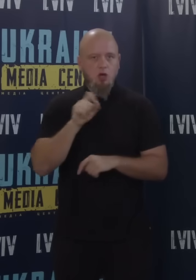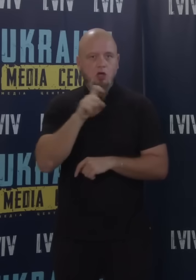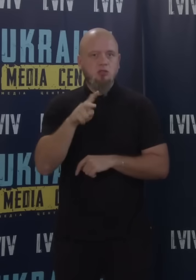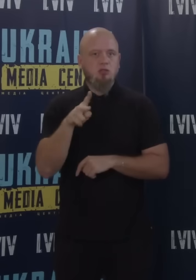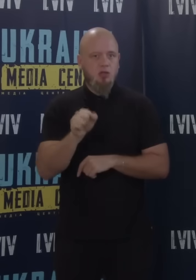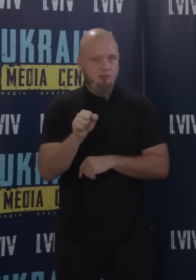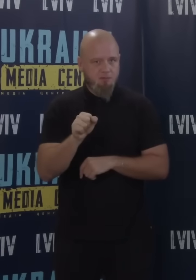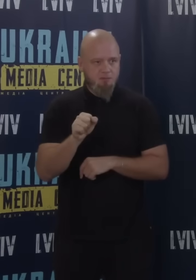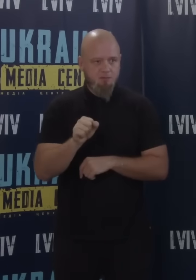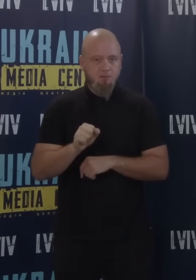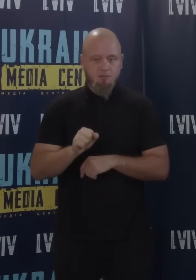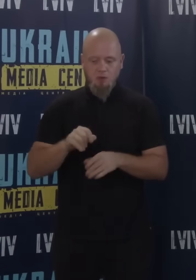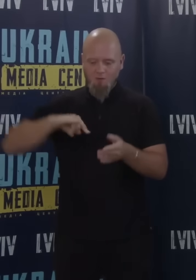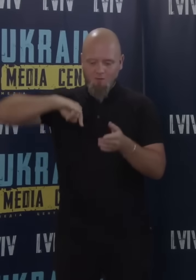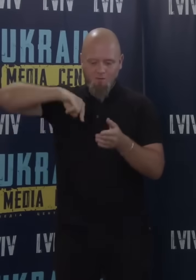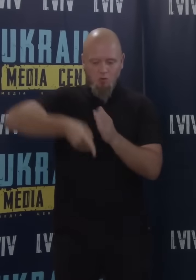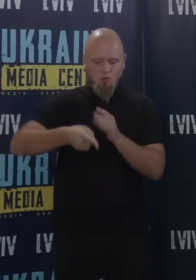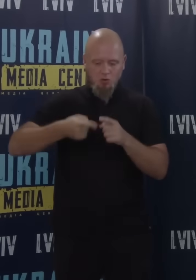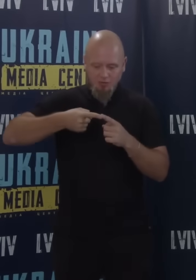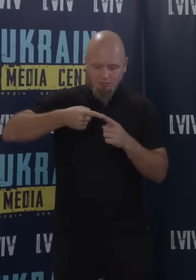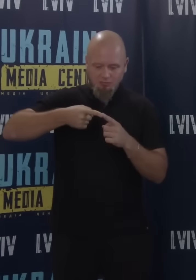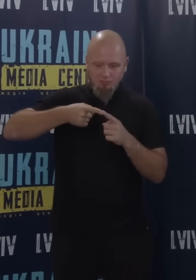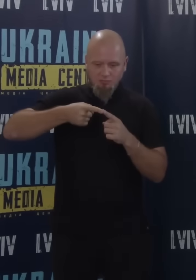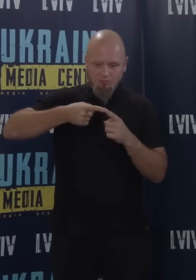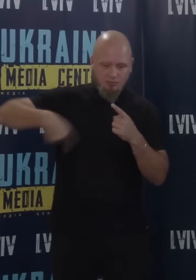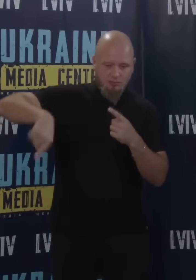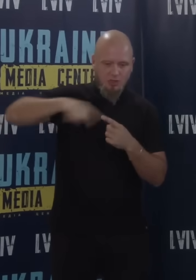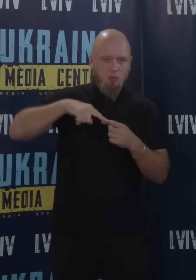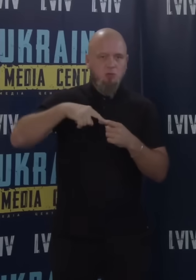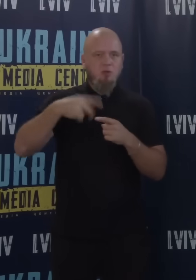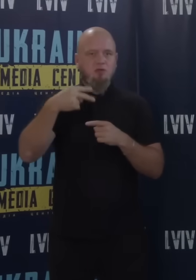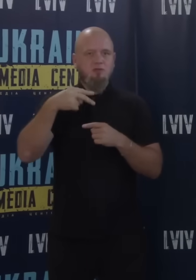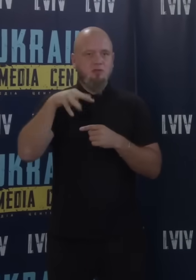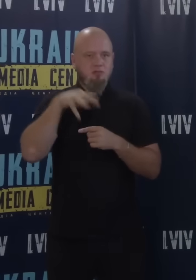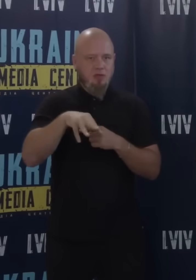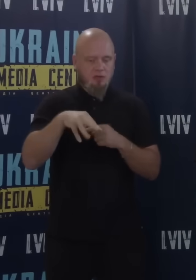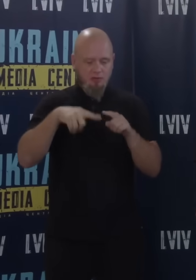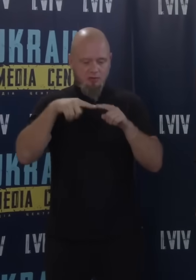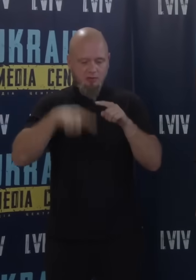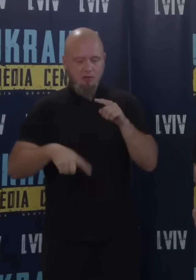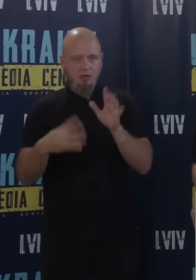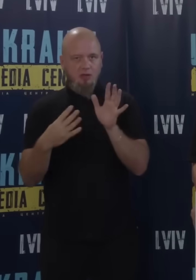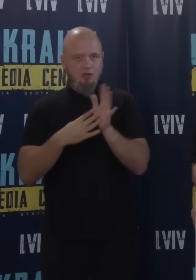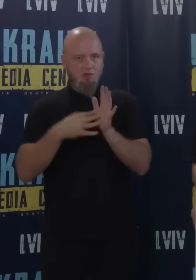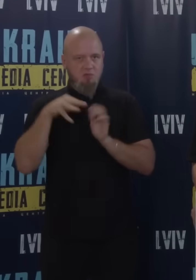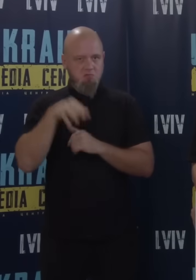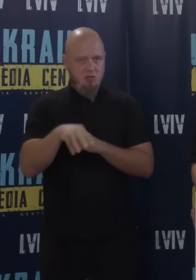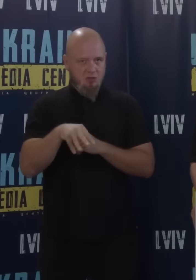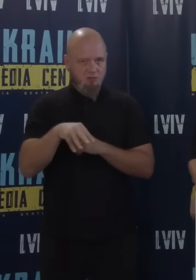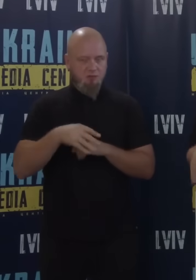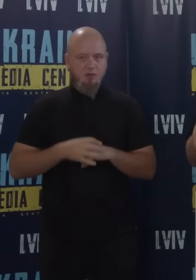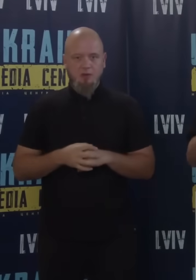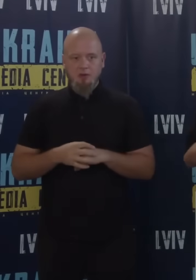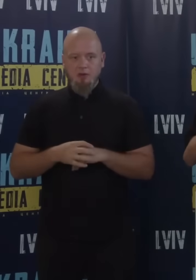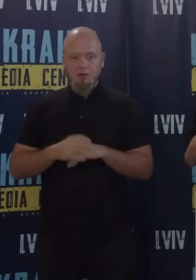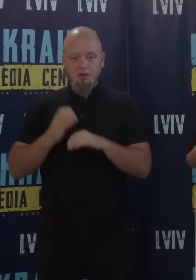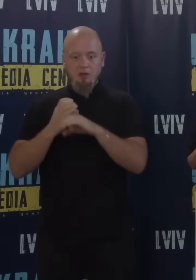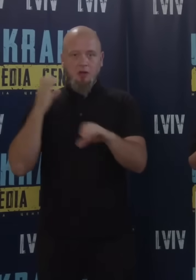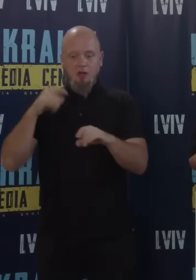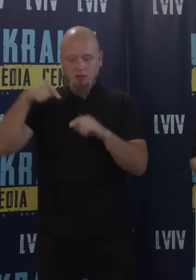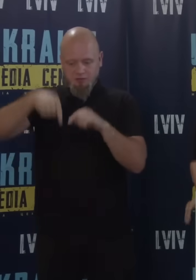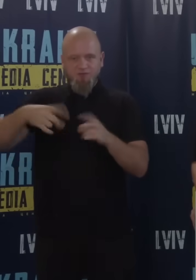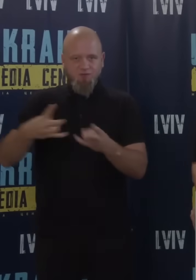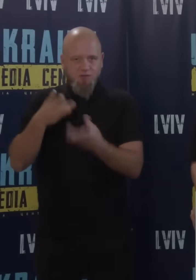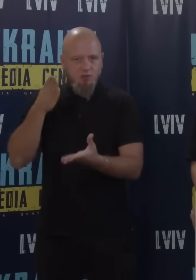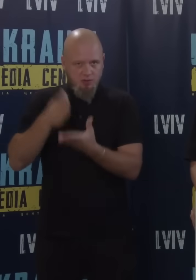«Казка». Воронка діаметром 20 метрів, 9 метрів глибина. Ракета, що